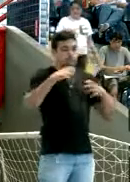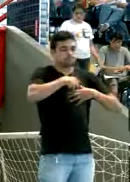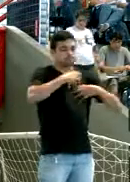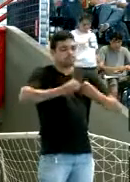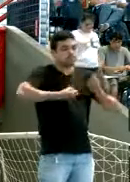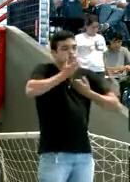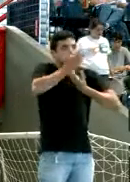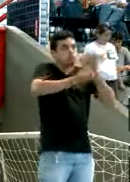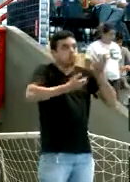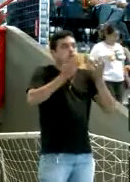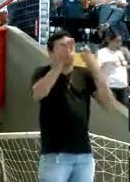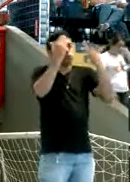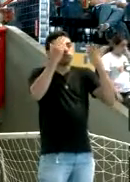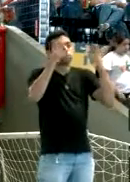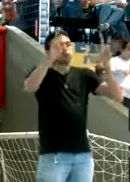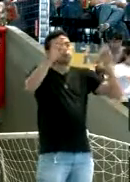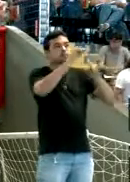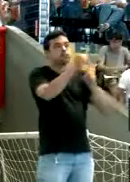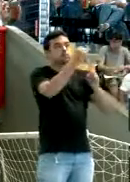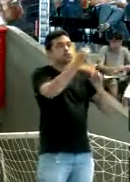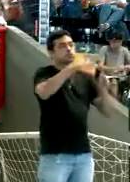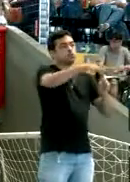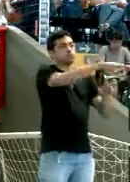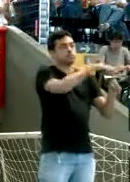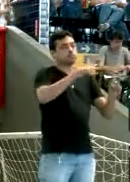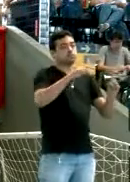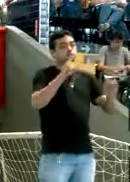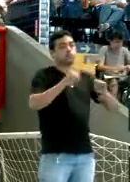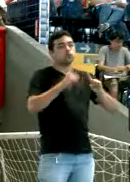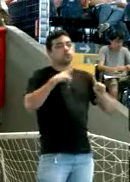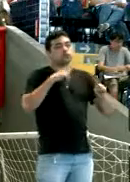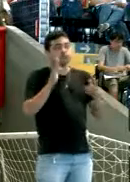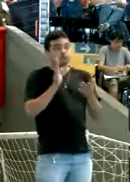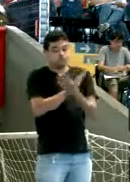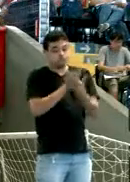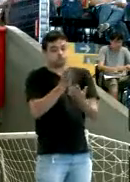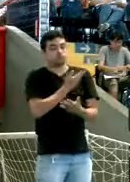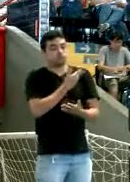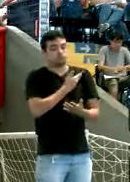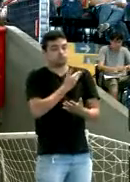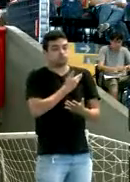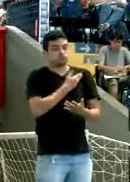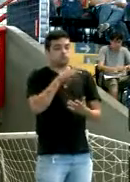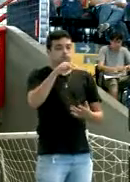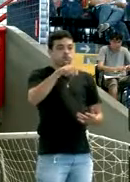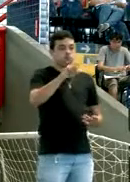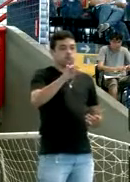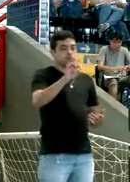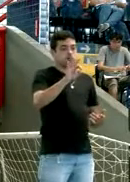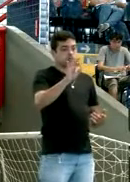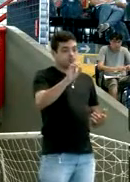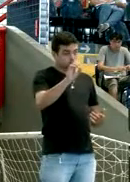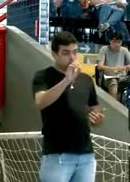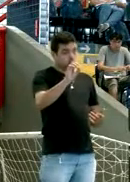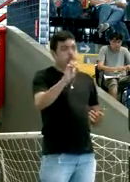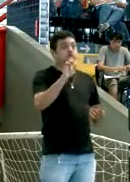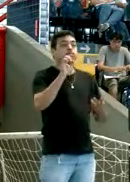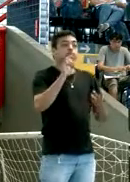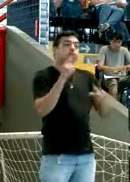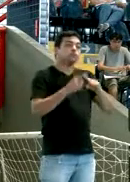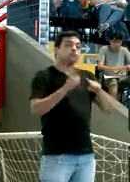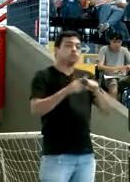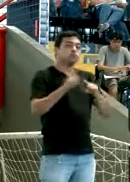expressa seus questionamentos acerca da sociedade. Ela tem alguns amiguinhos, o Manolito, por exemplo, que